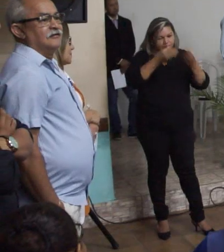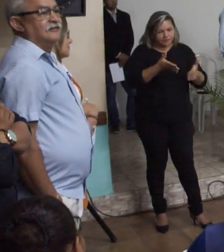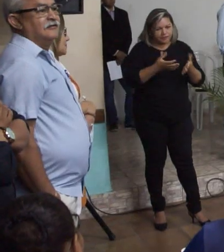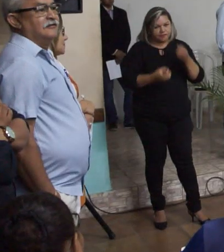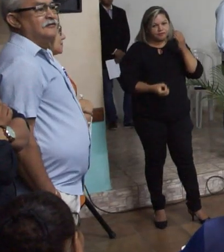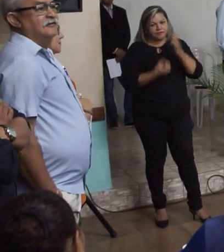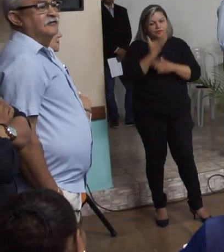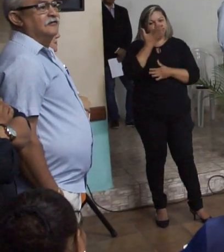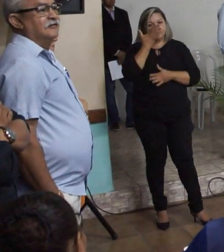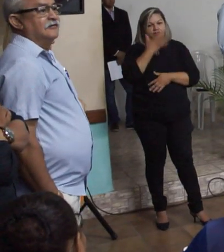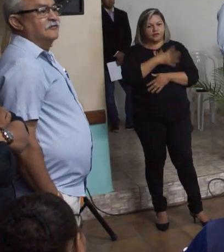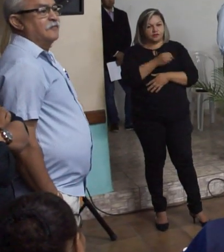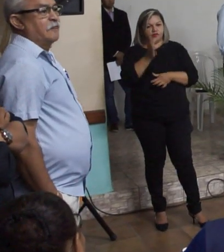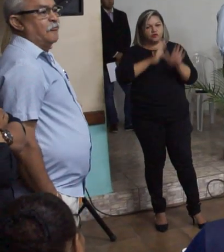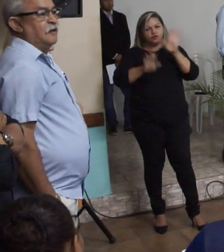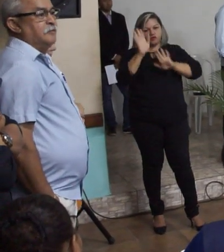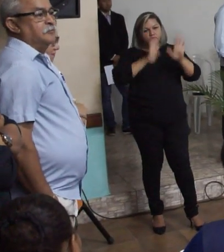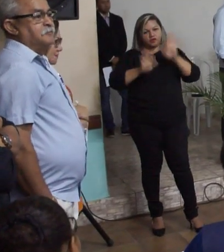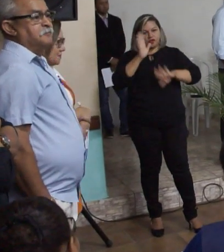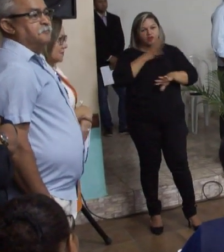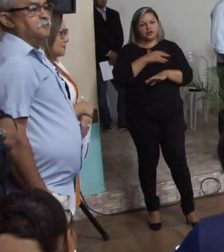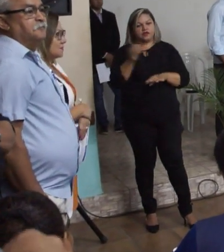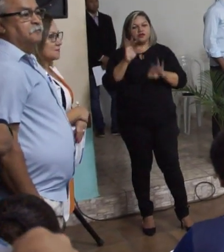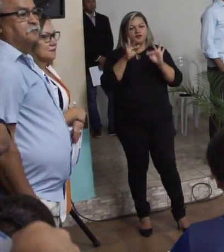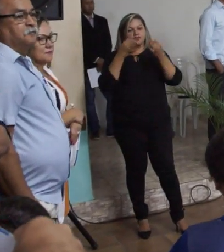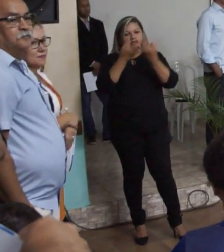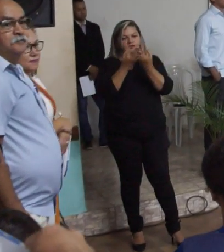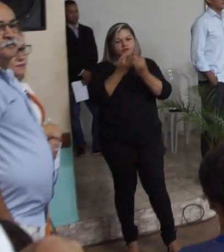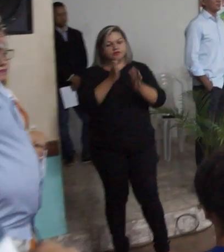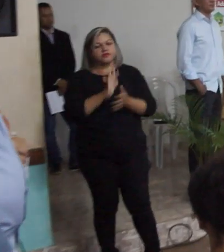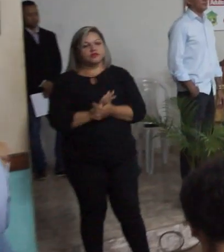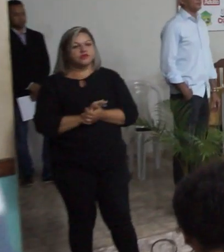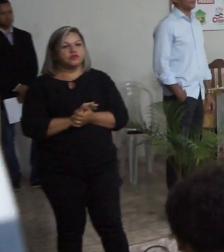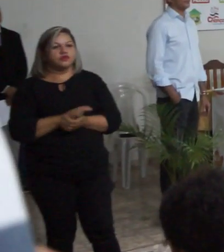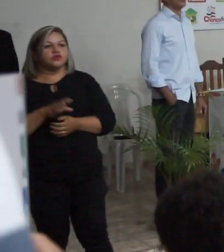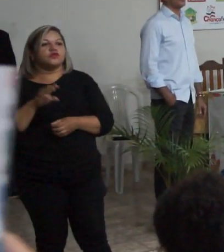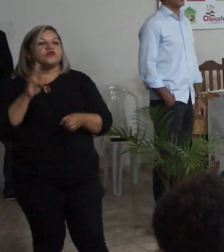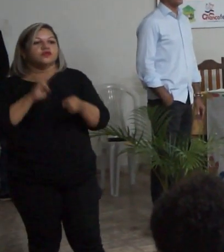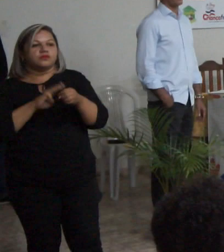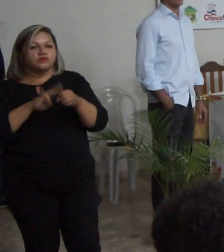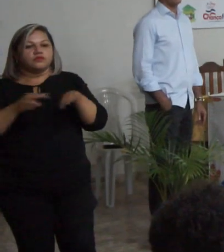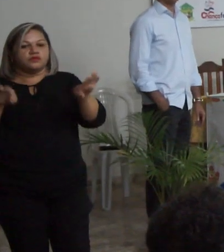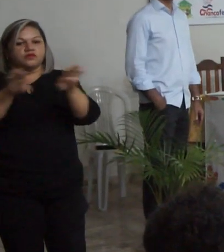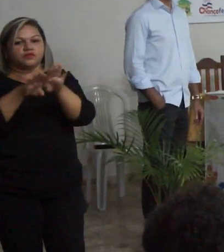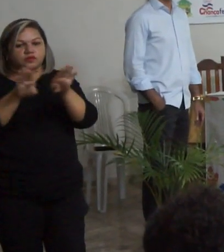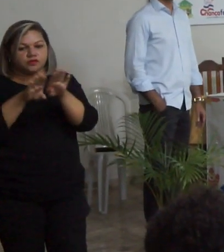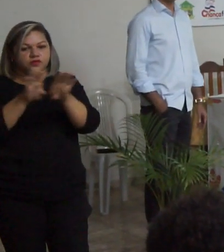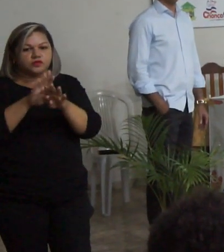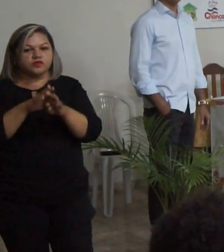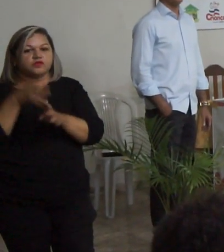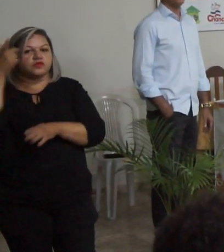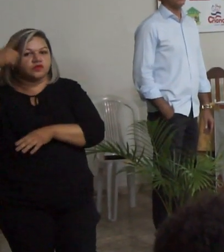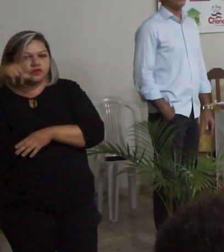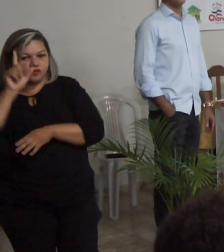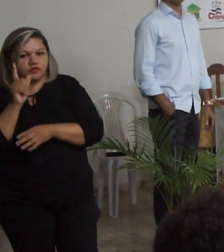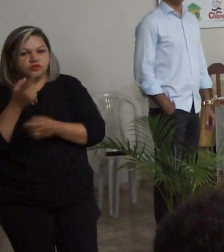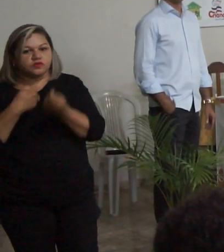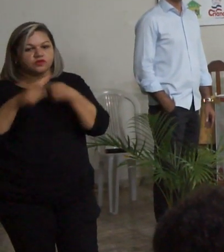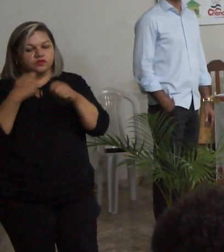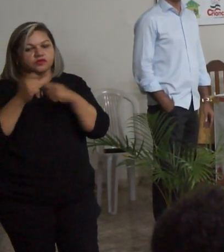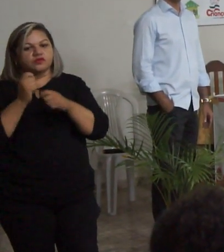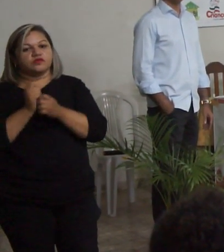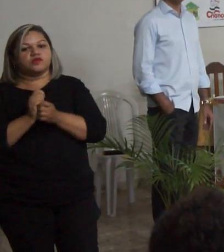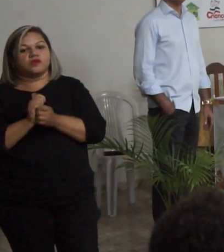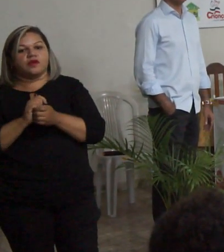criar seus filhos, ela precisa manter sua família. Então o município também conseguiu recurso para, a partir de amanhã, às 16